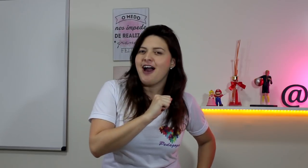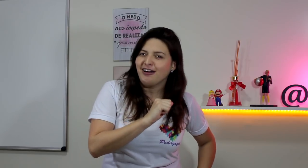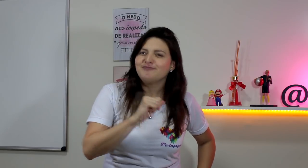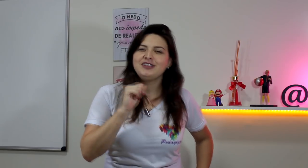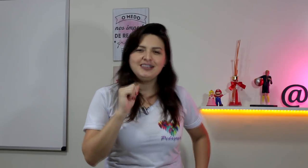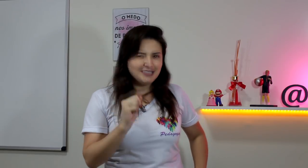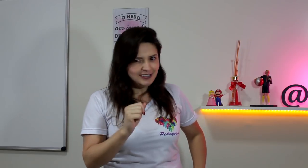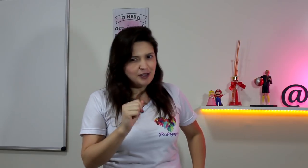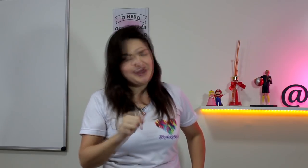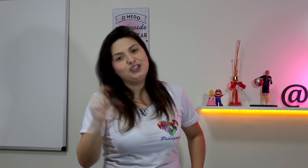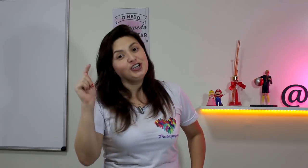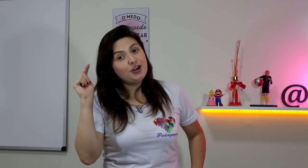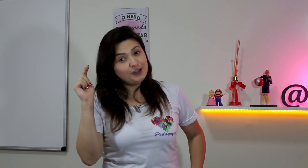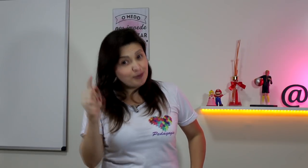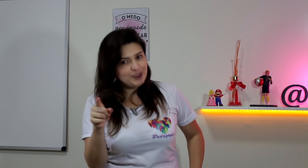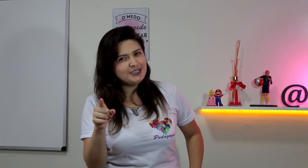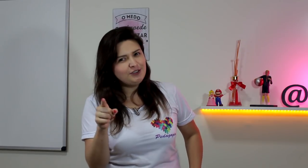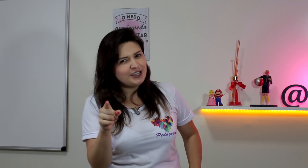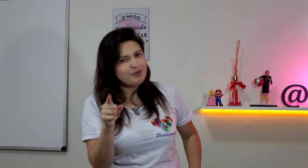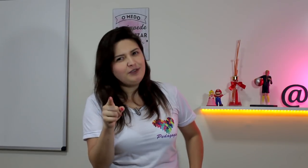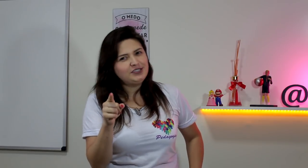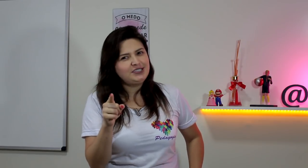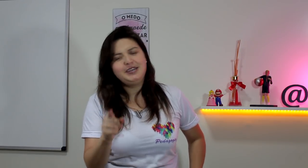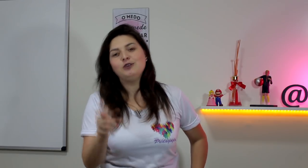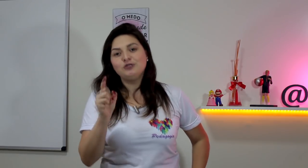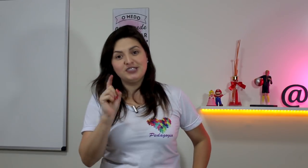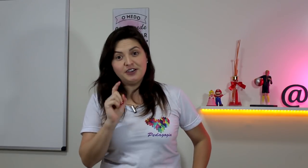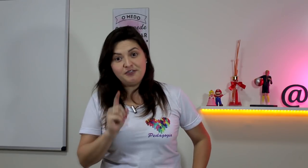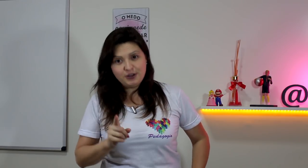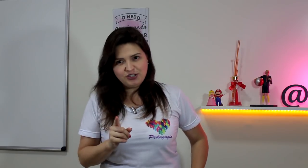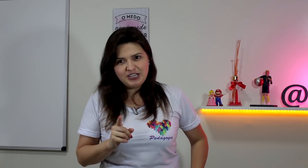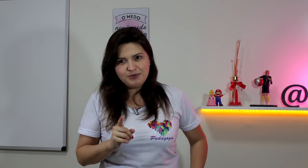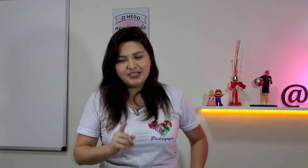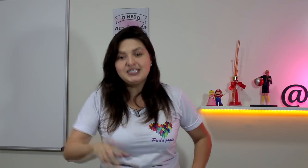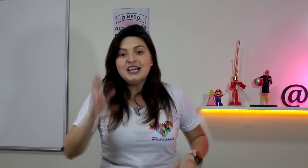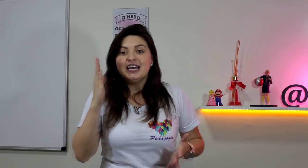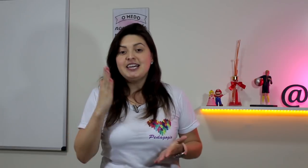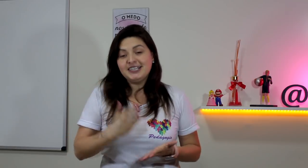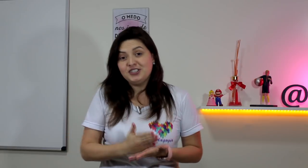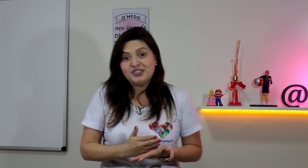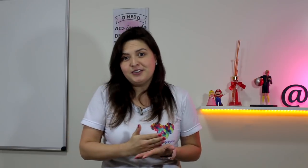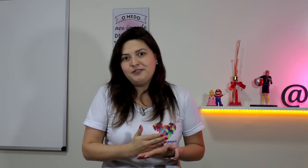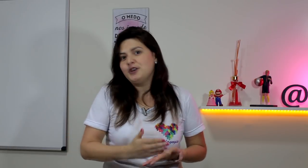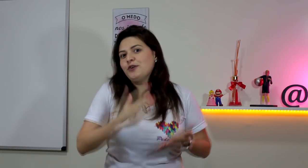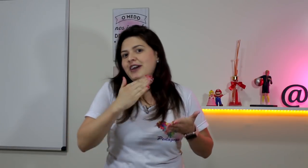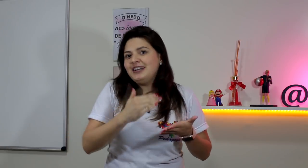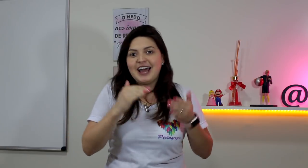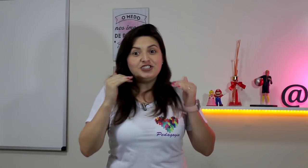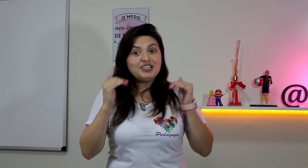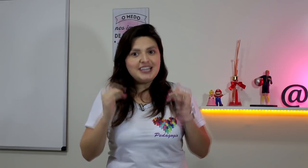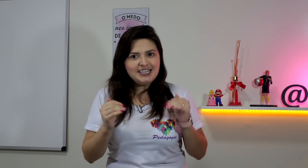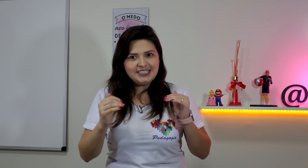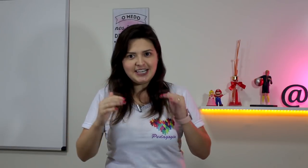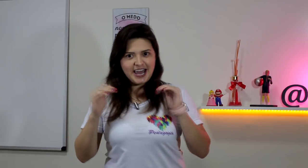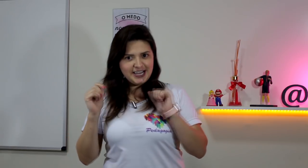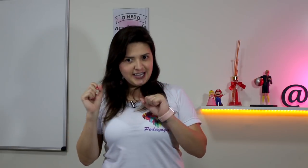desafiar. Exatamente. Eu vou estar postando aqui para você um desafio de Libras, e esse desafio, ele é de 15 em